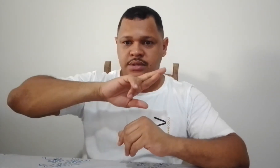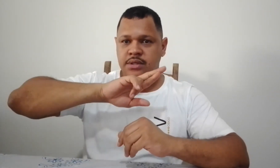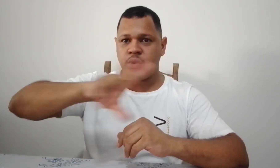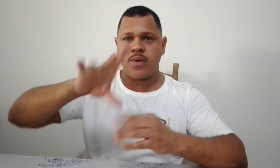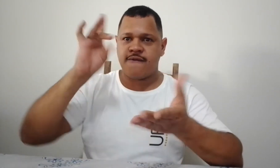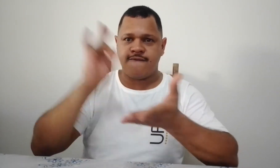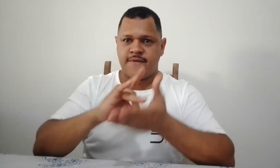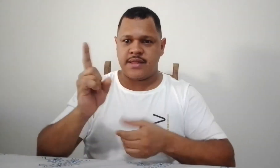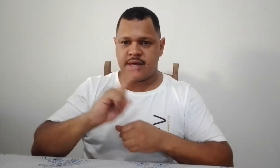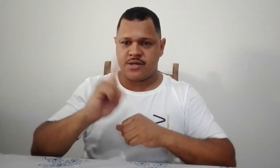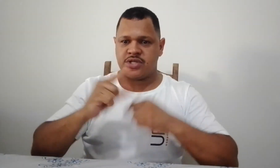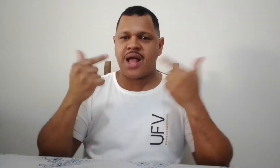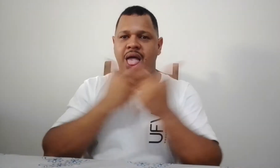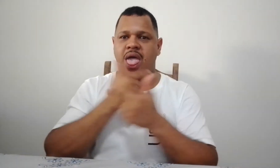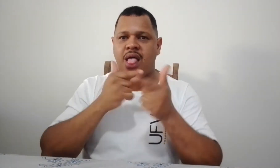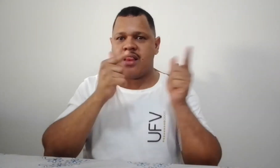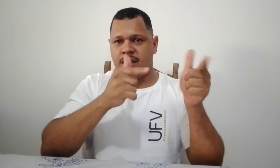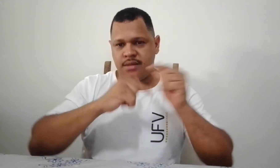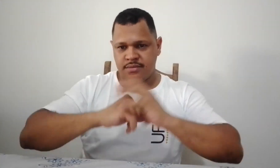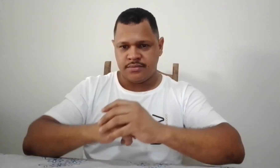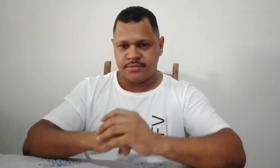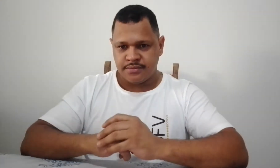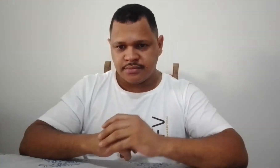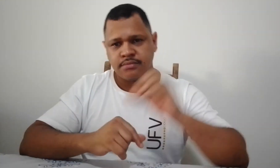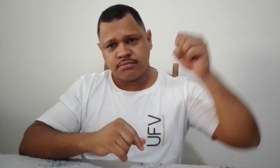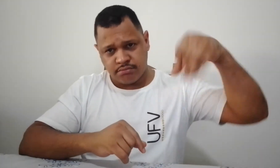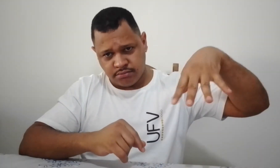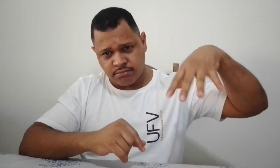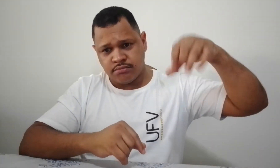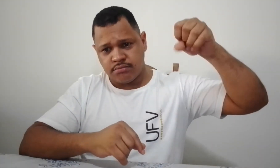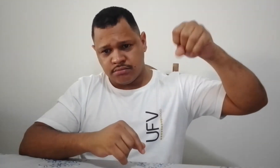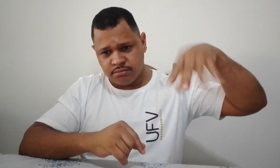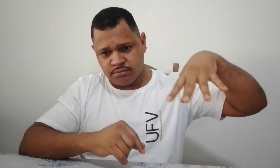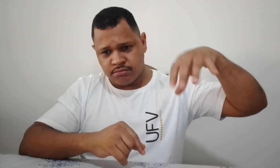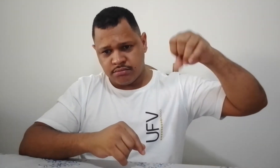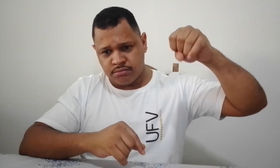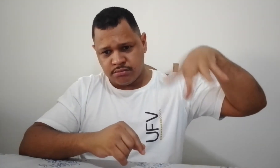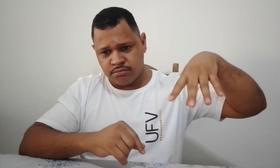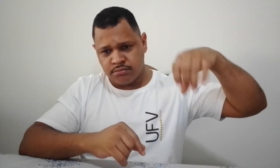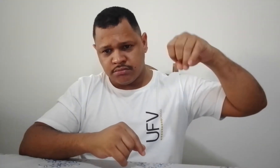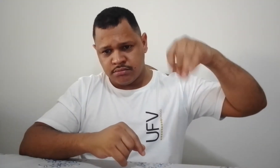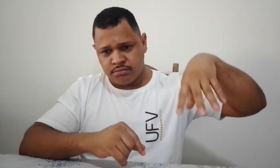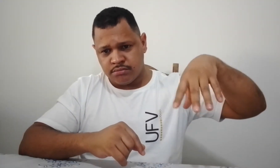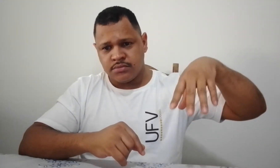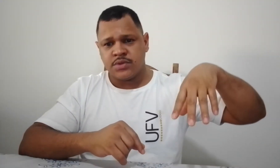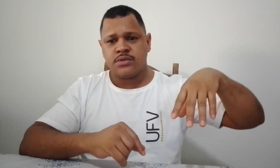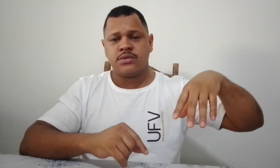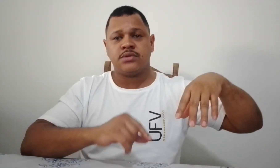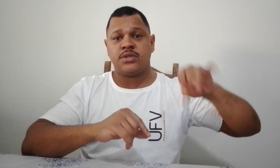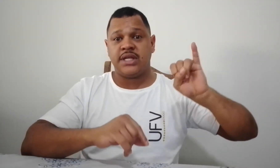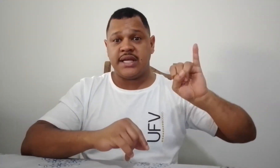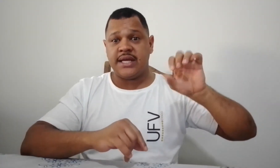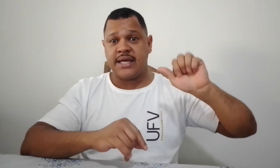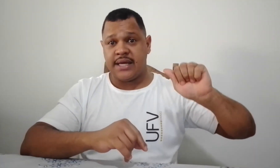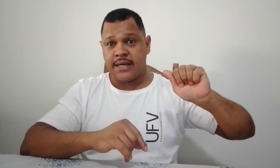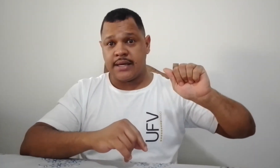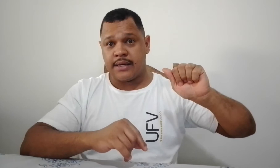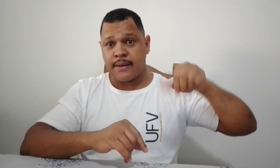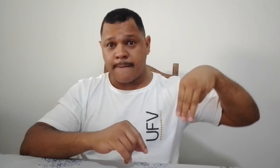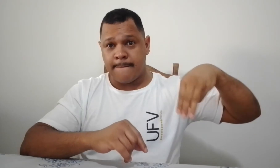eletricidade. Evidentemente a lâmpada piscava, o ímã não girava muito rápido. Então, aproveitemos para tentar ver o